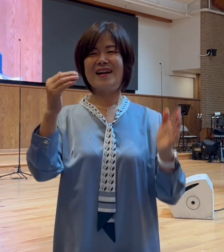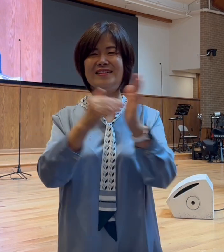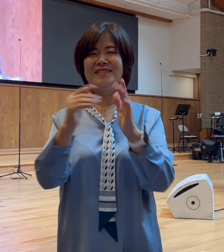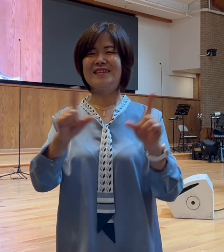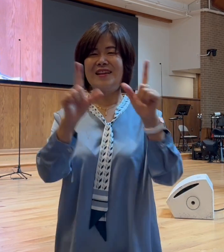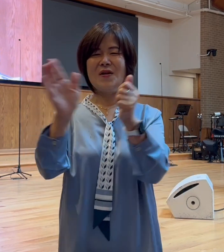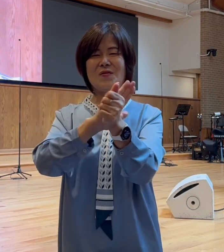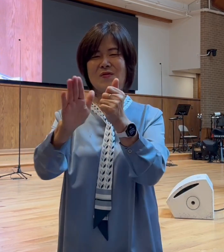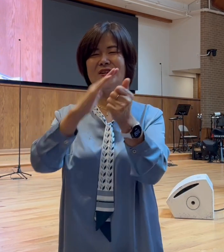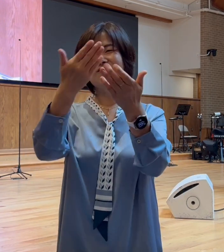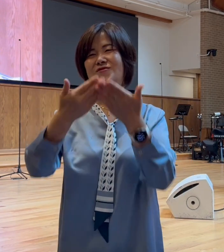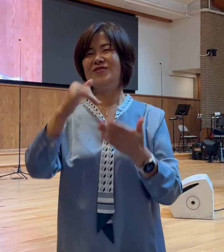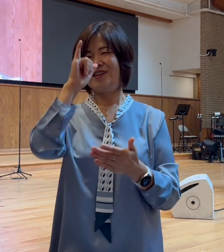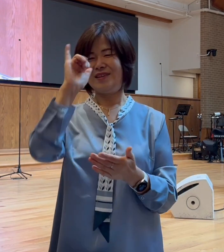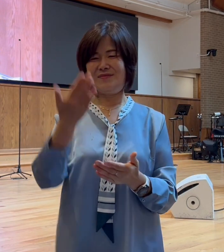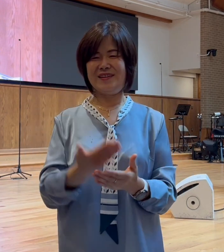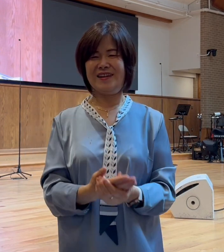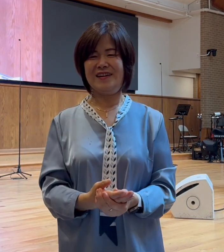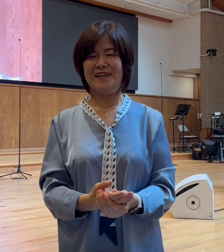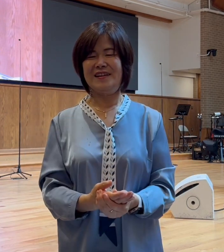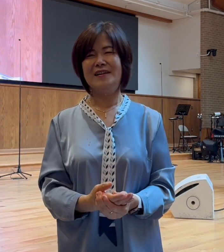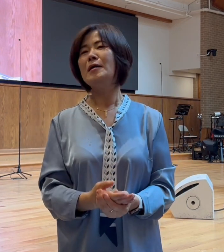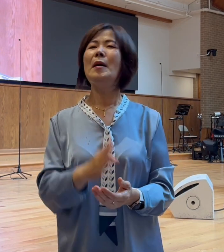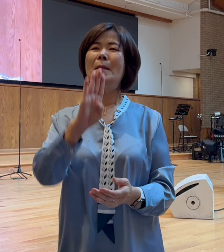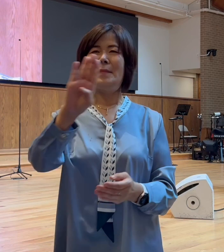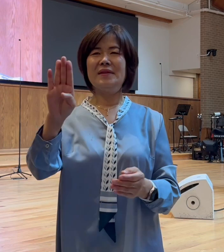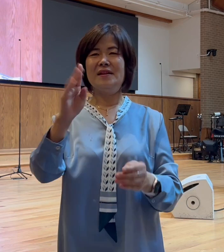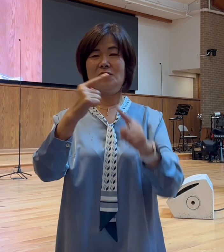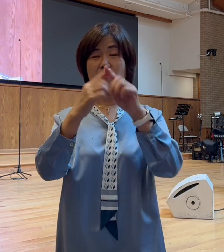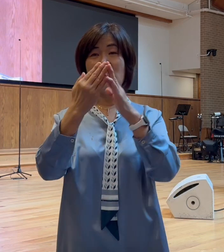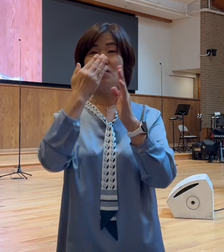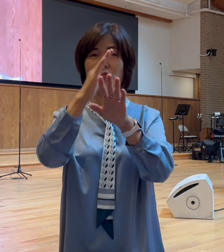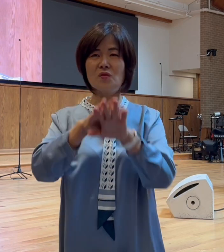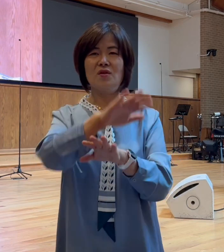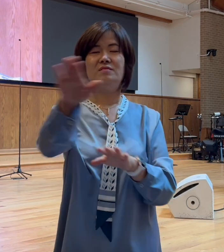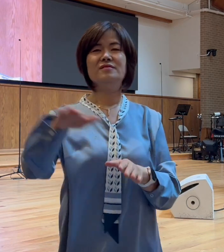저를 위로하긴 합니다. 우리 사랑하는 리페델교회 성도 여러분,